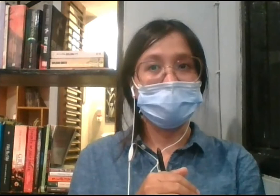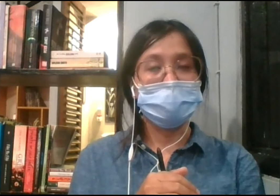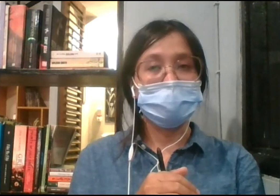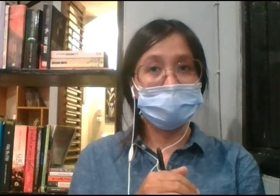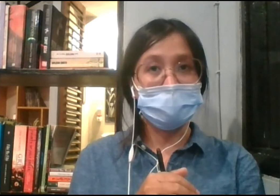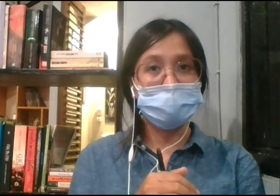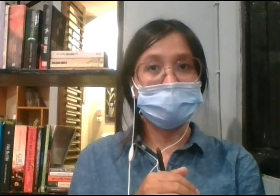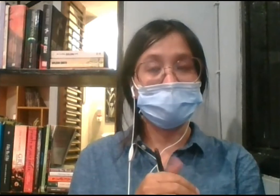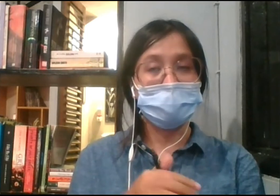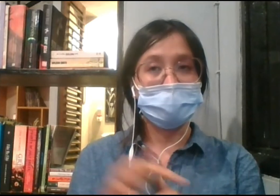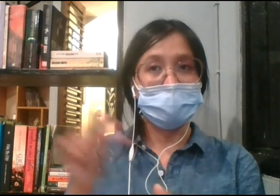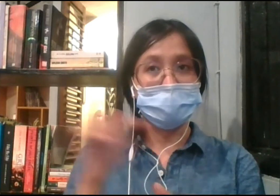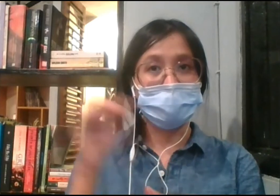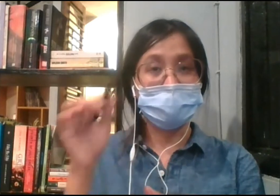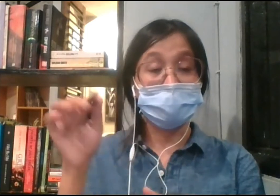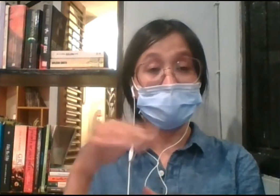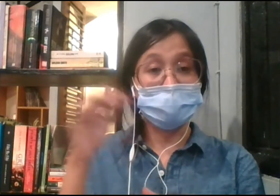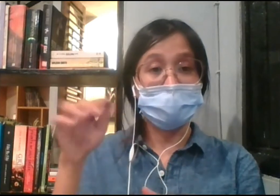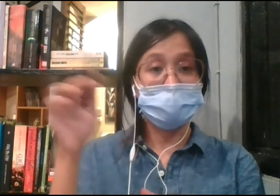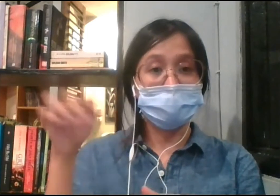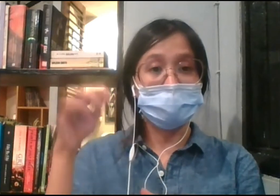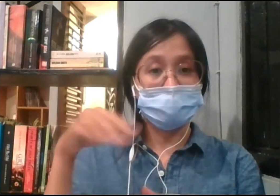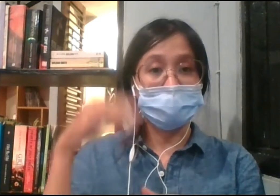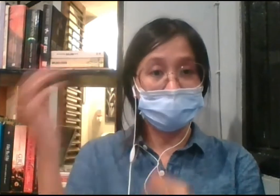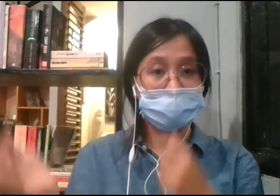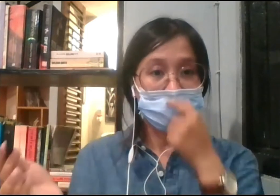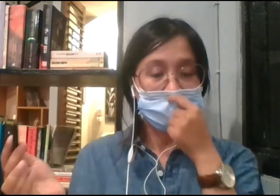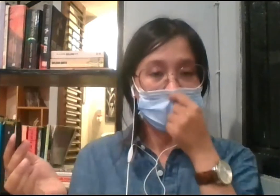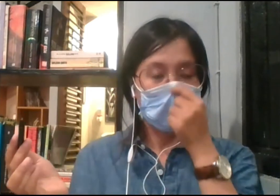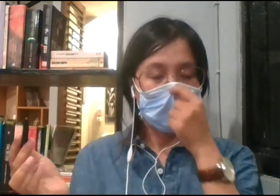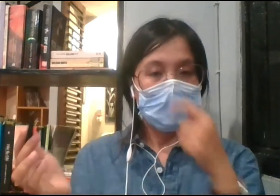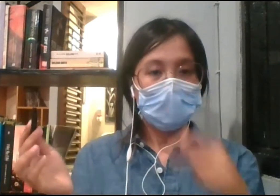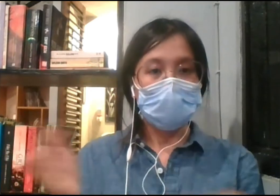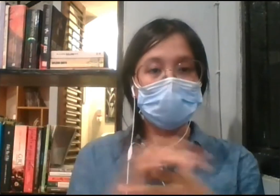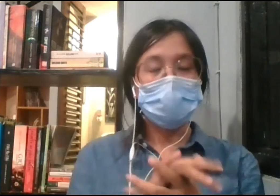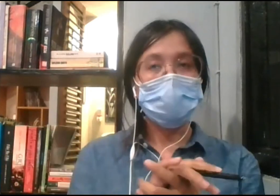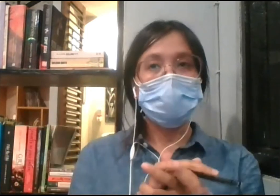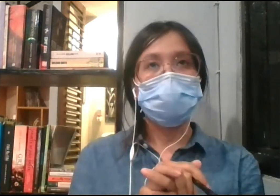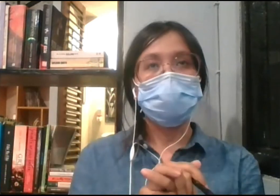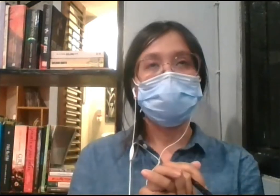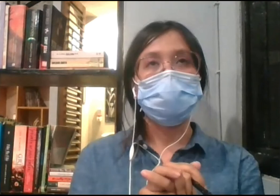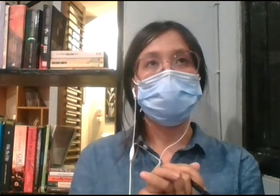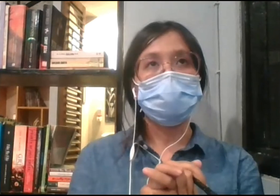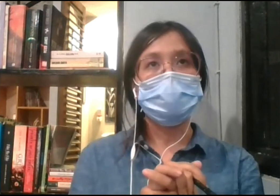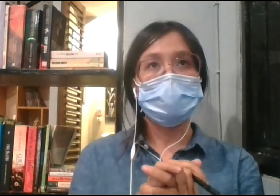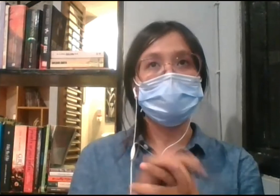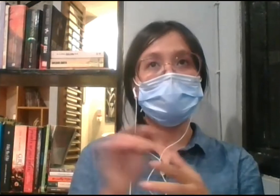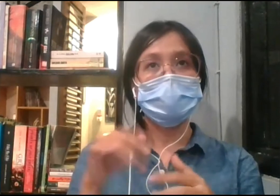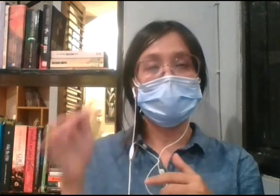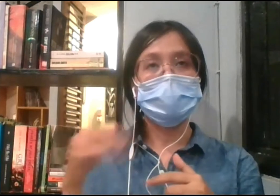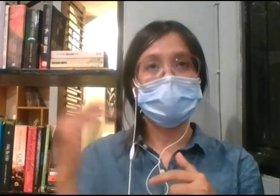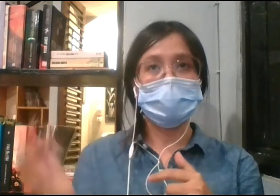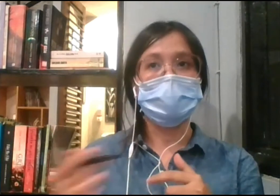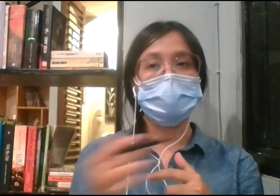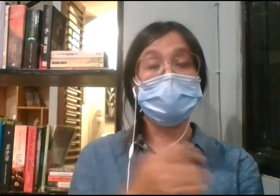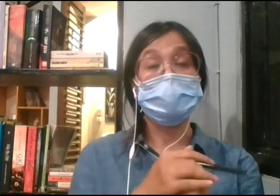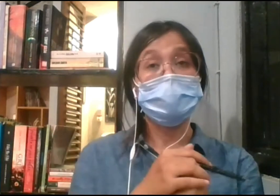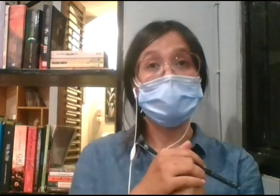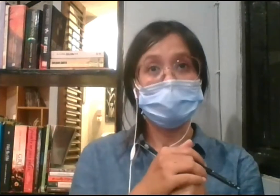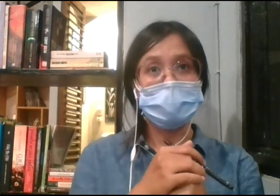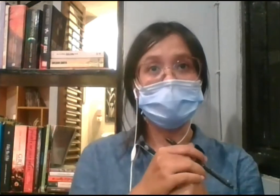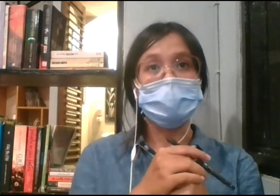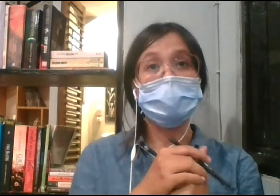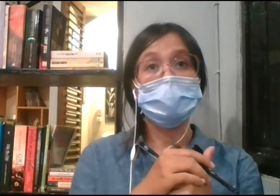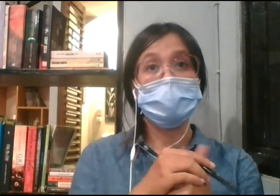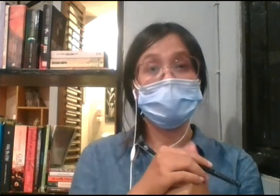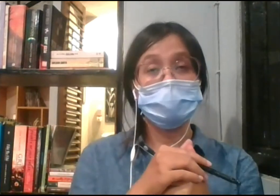juga sama seperti yang saya tulis atau naskah yang saya kirim gitu. Tapi otoritasnya kemudian ada di redaktur. Saya